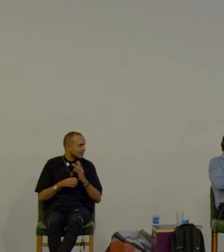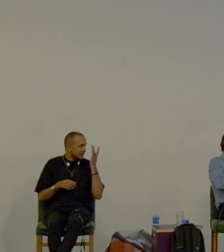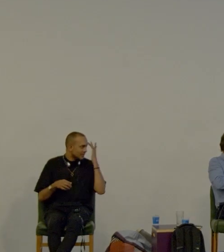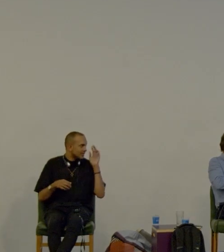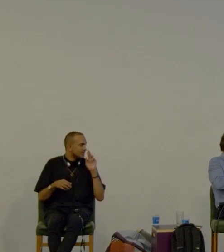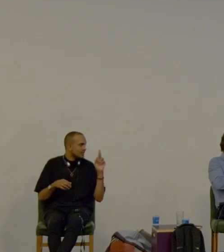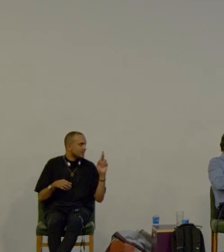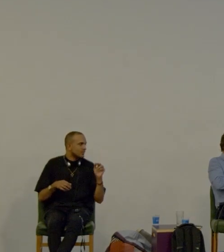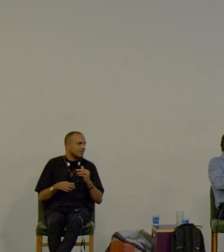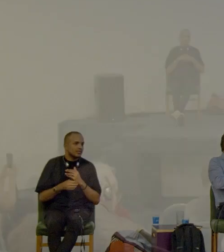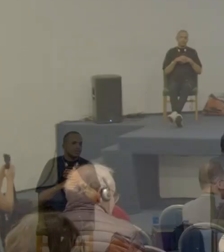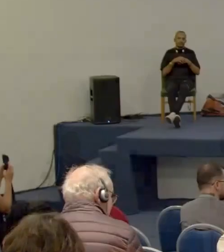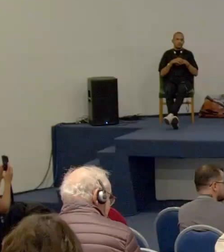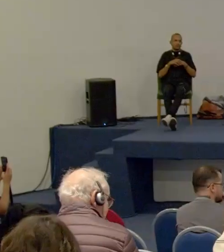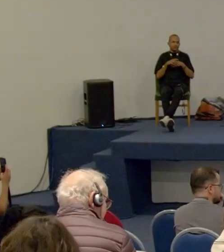assim.